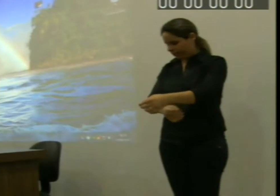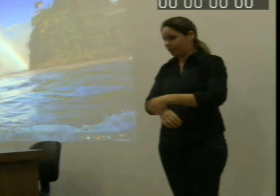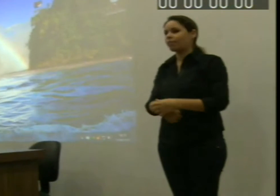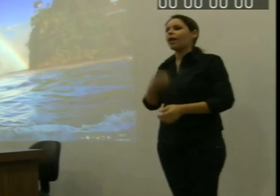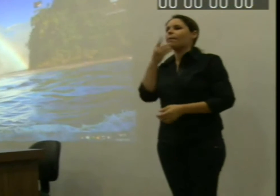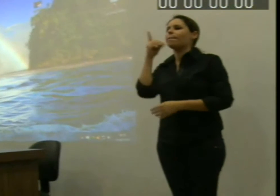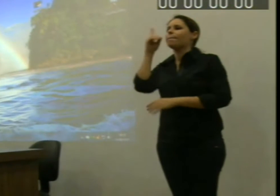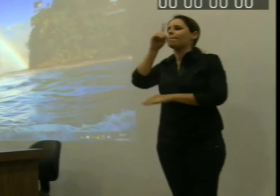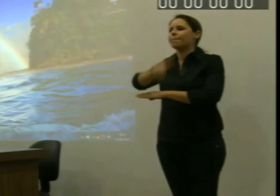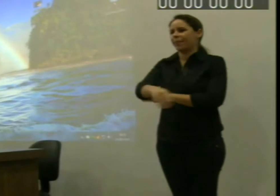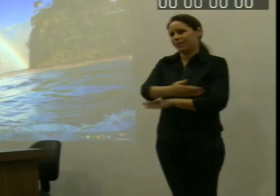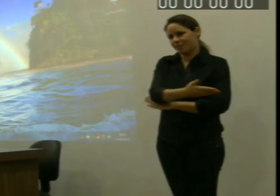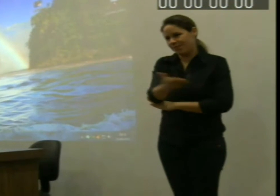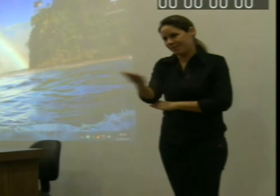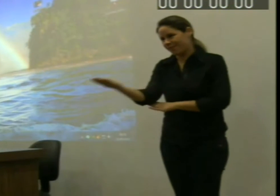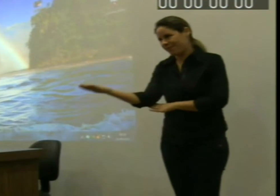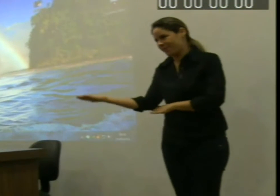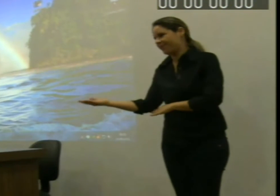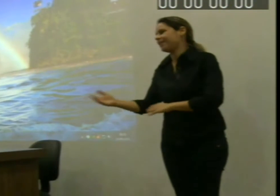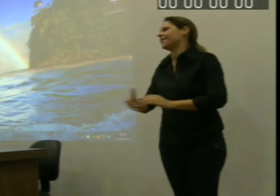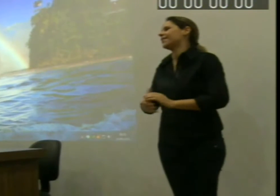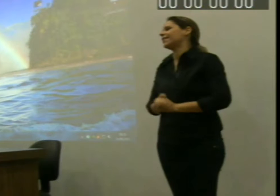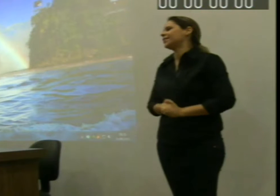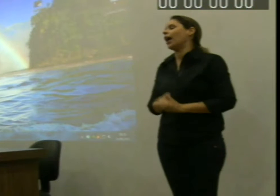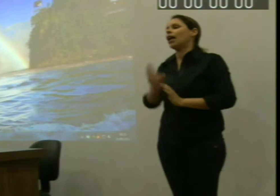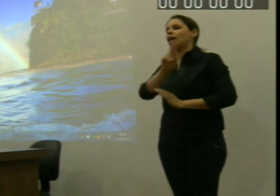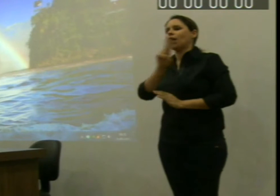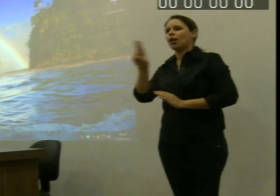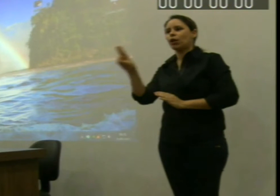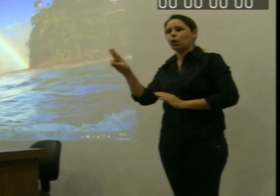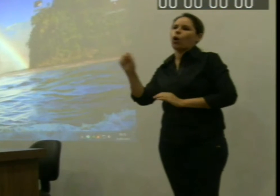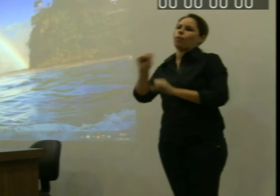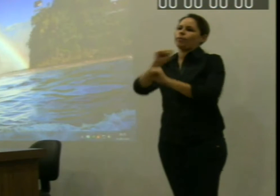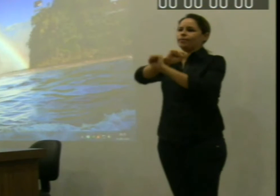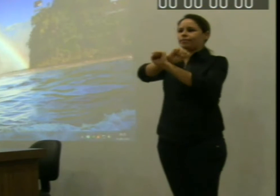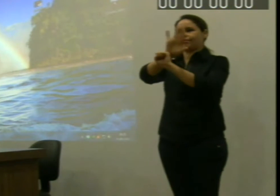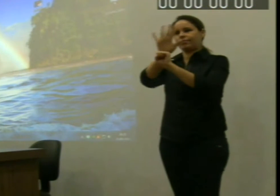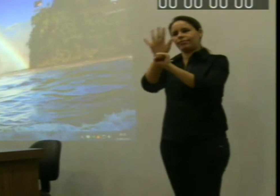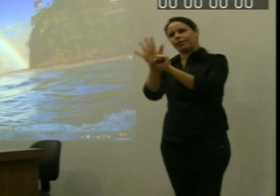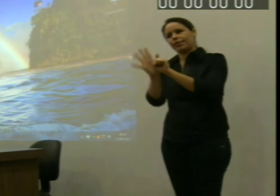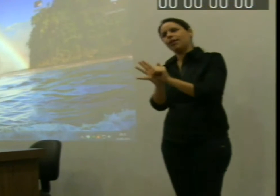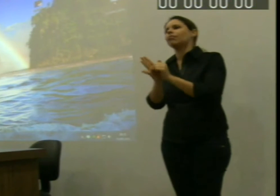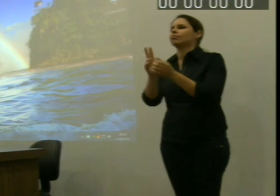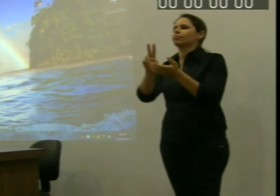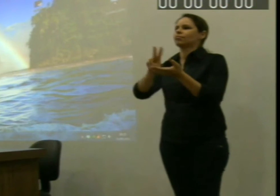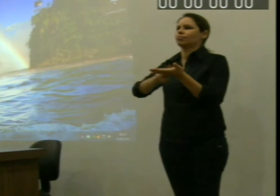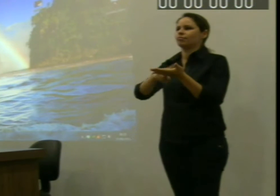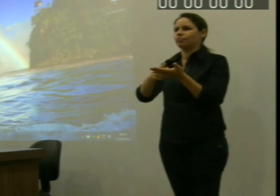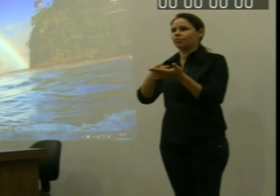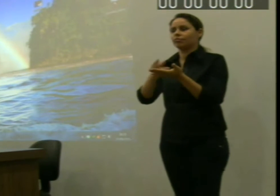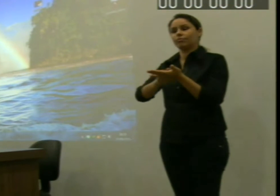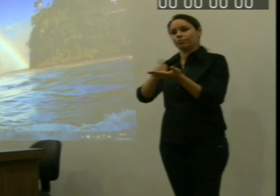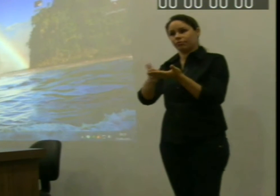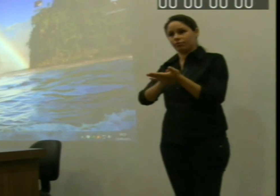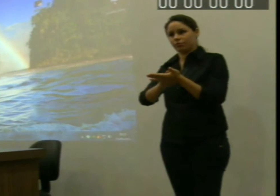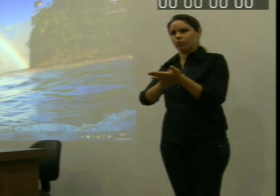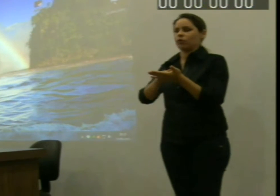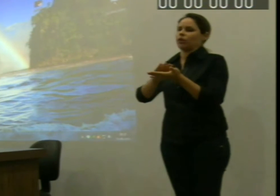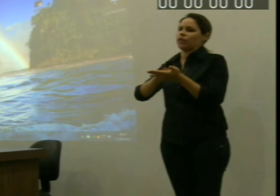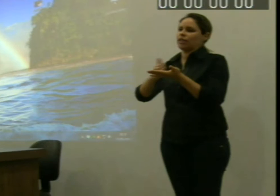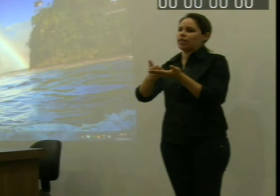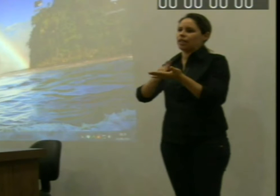Bom dia senhoras e senhores em nome da associação de surdos e tradutores intérpretes mãos douradas